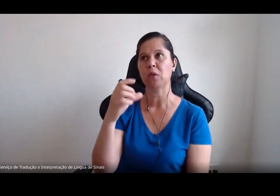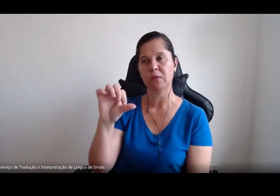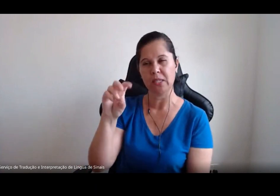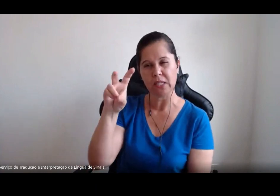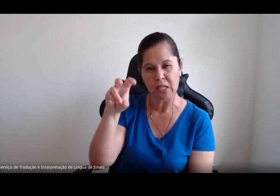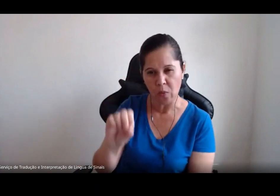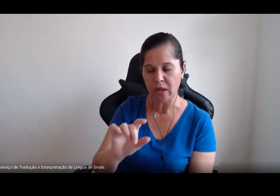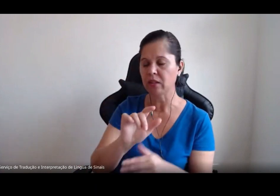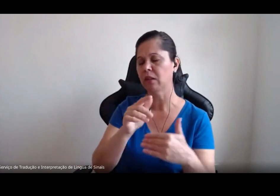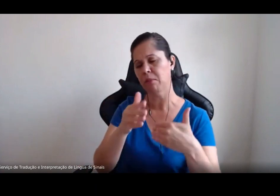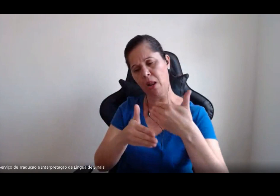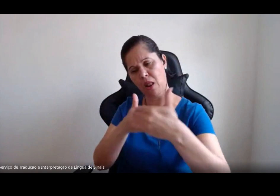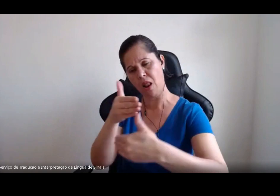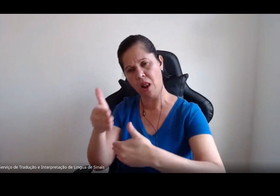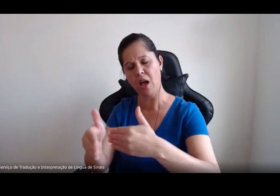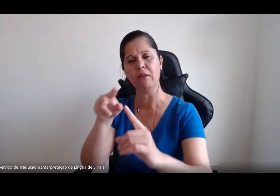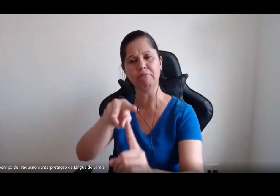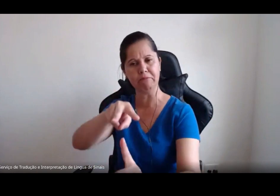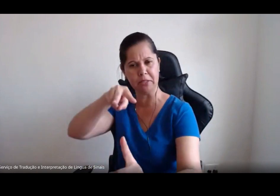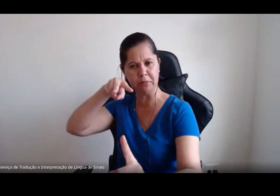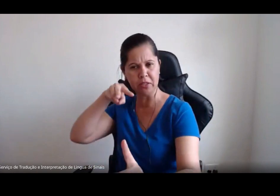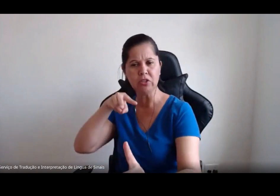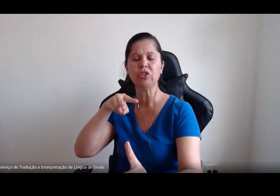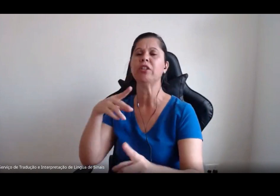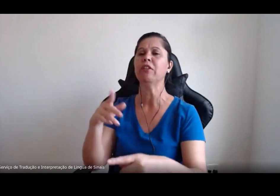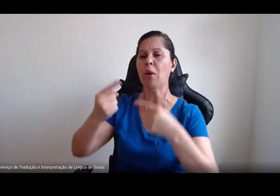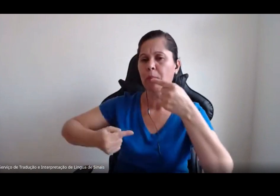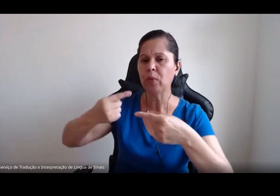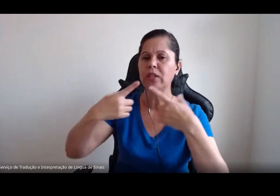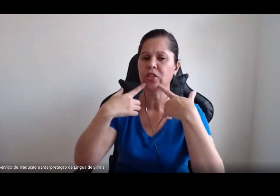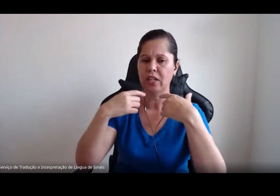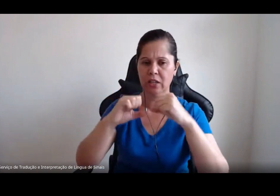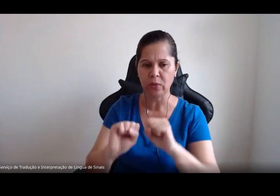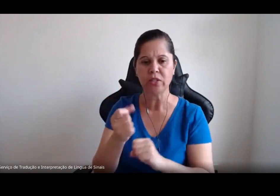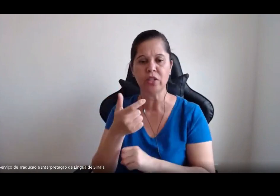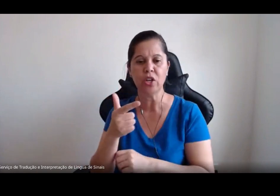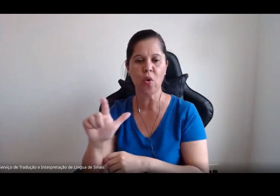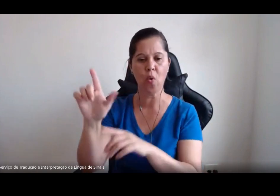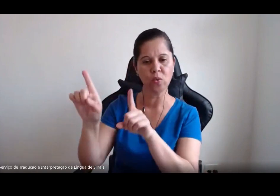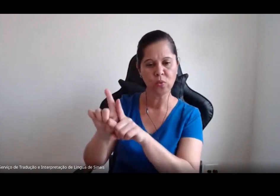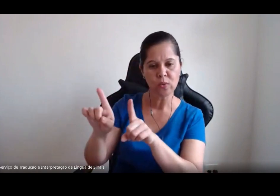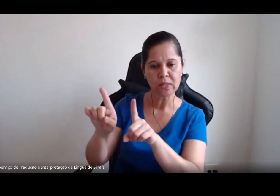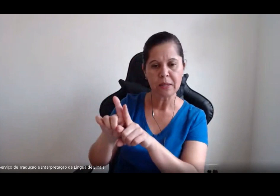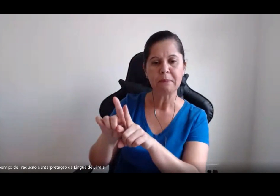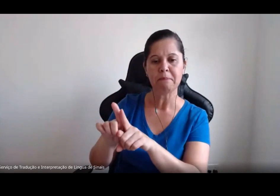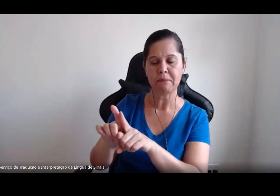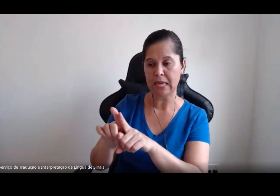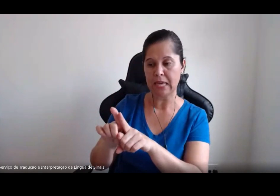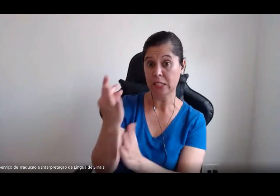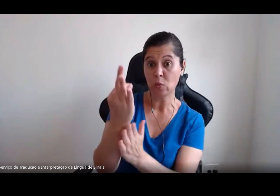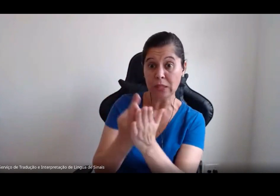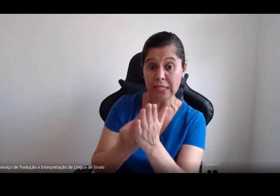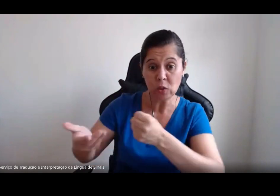depois foram ampliando as noções das políticas linguísticas, como Clauss, Fishman, Ferguson, muitos dos